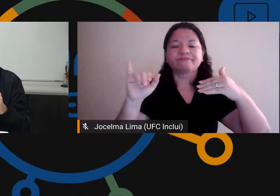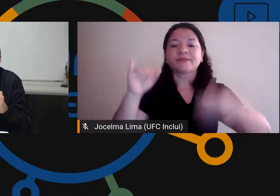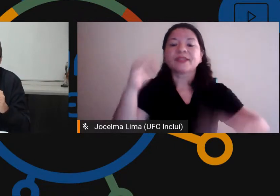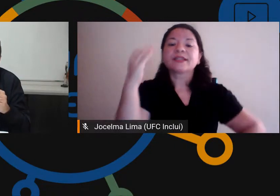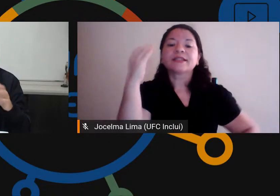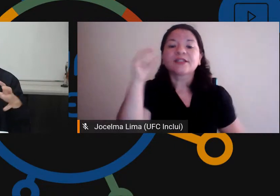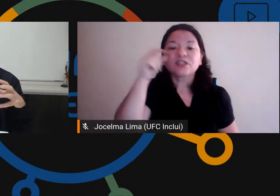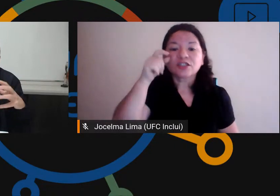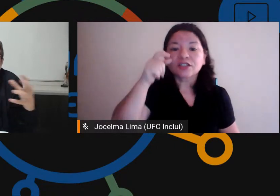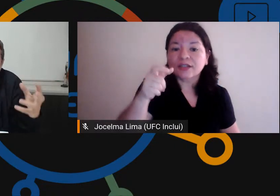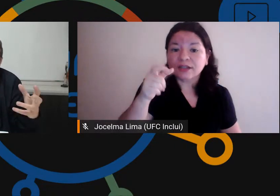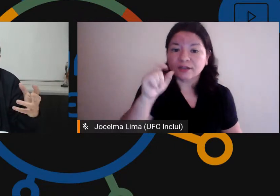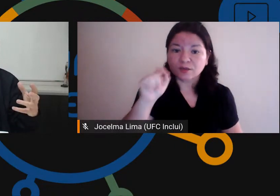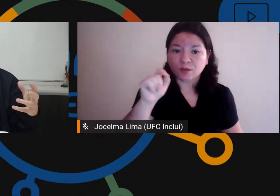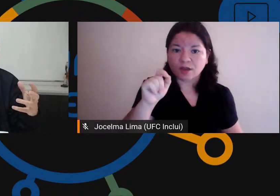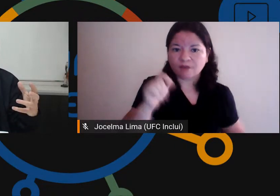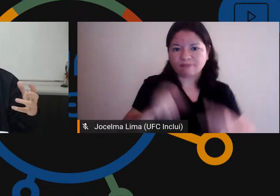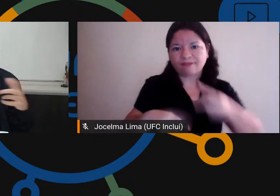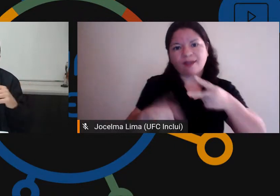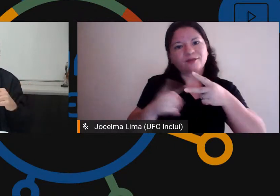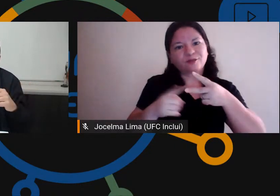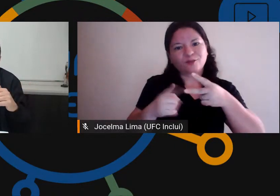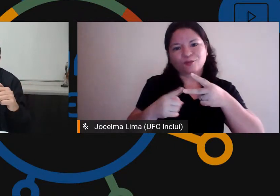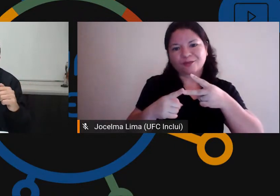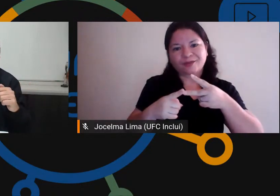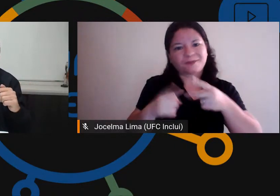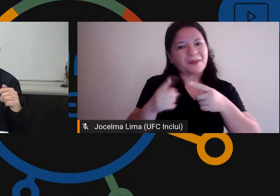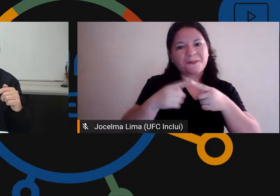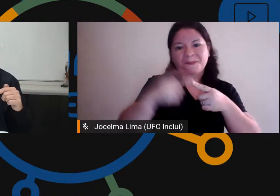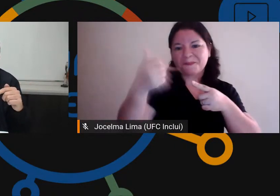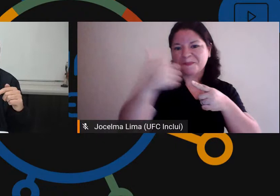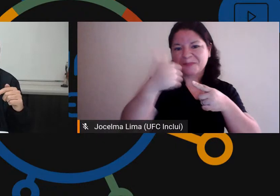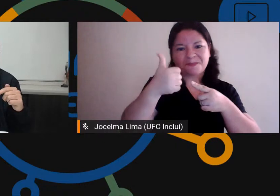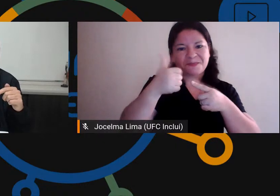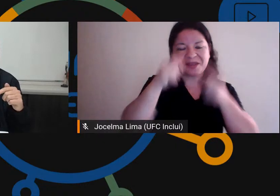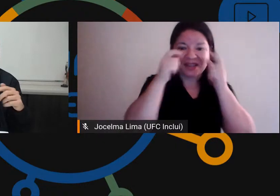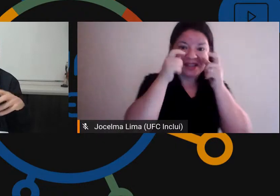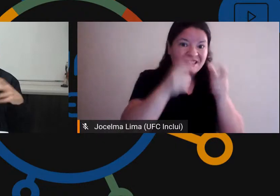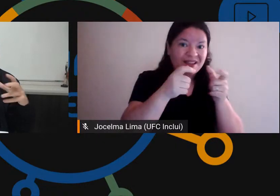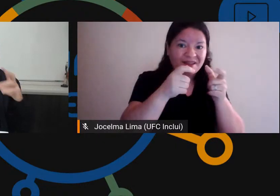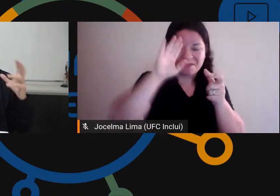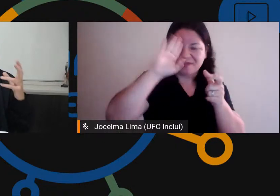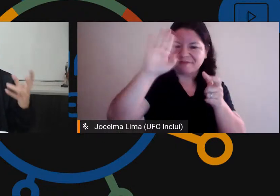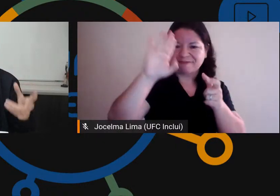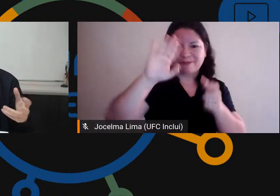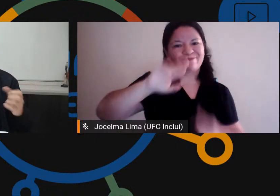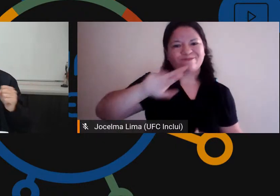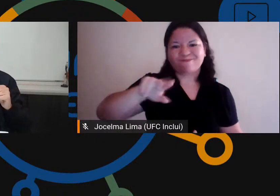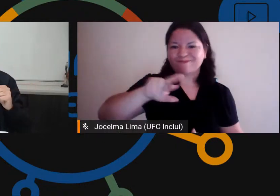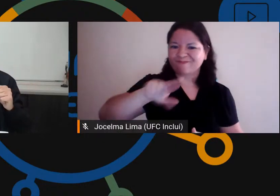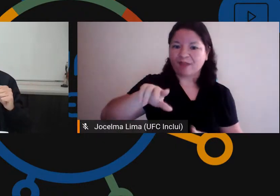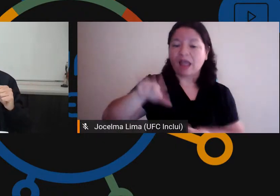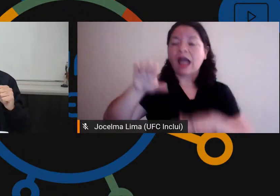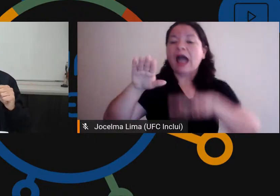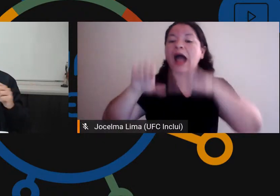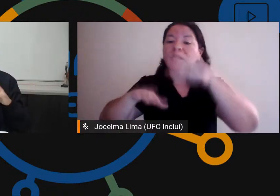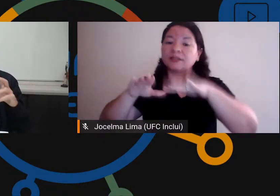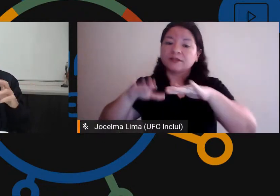a segunda parte, não é a introdução. Às vezes ele recorre à introdução, porque ele tem que entender o que aconteceu